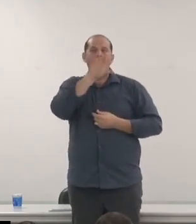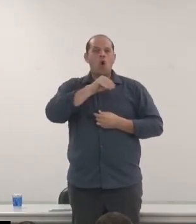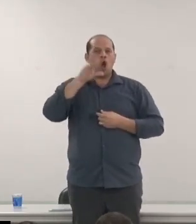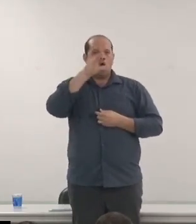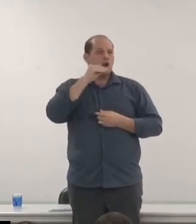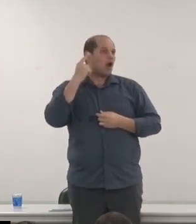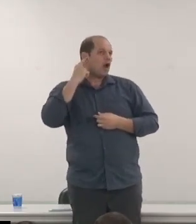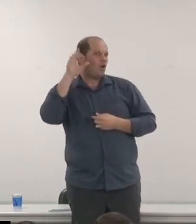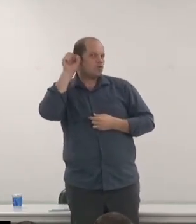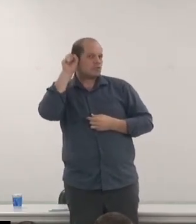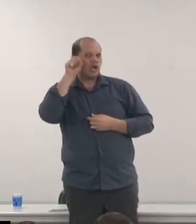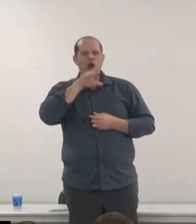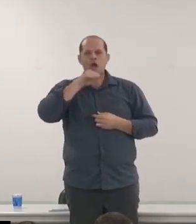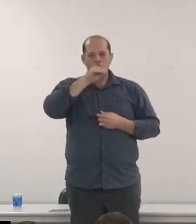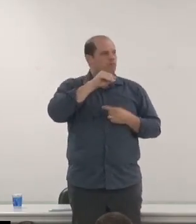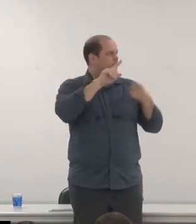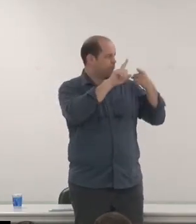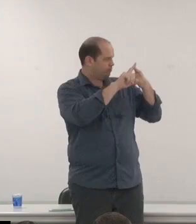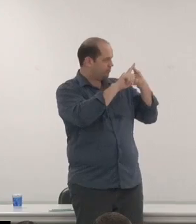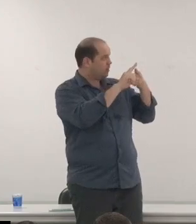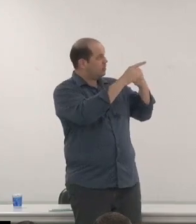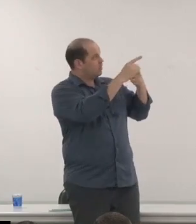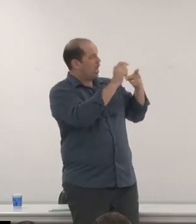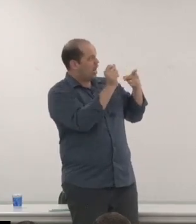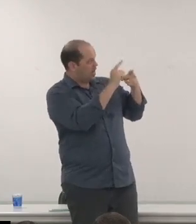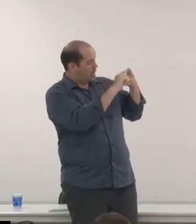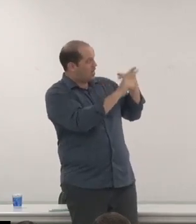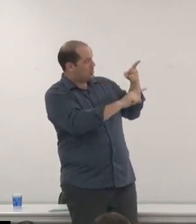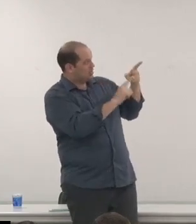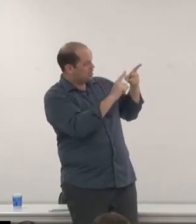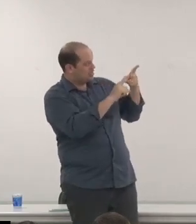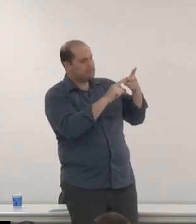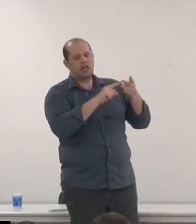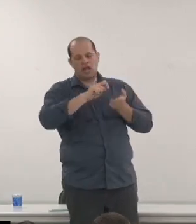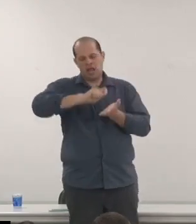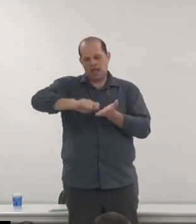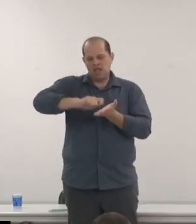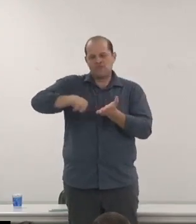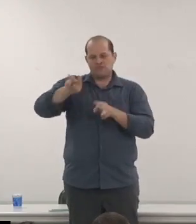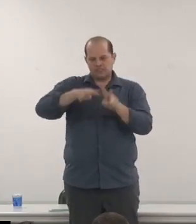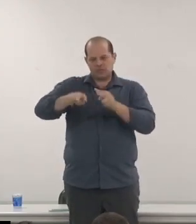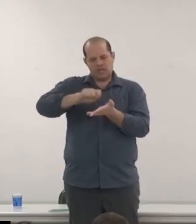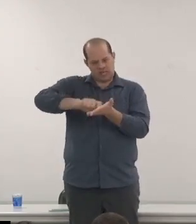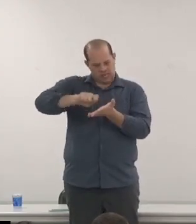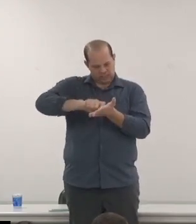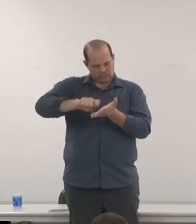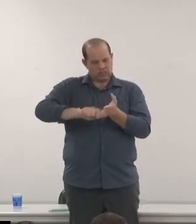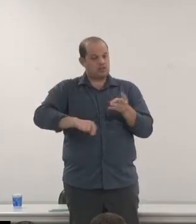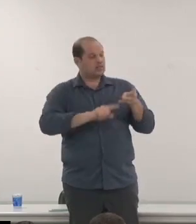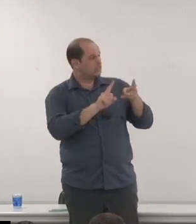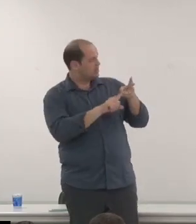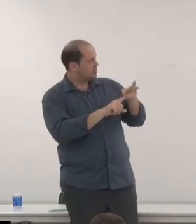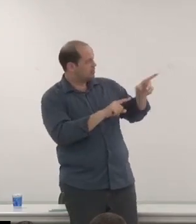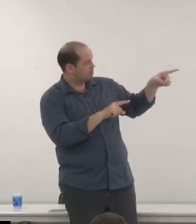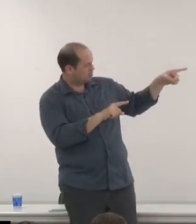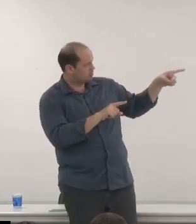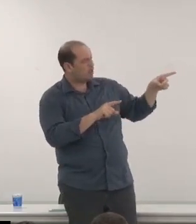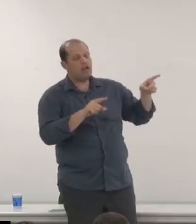Então, a primeira que eu considerei são empréstimos a partir da língua falada, que vem de uma língua que é oral auditiva, e depois